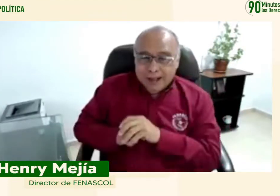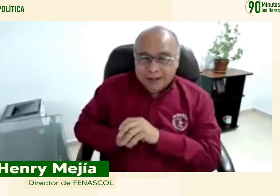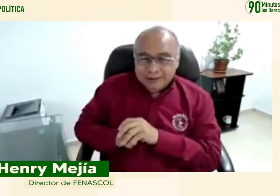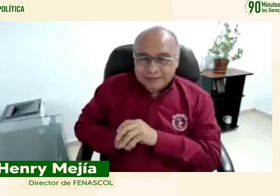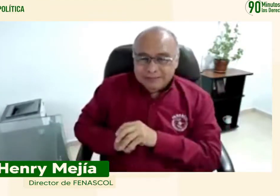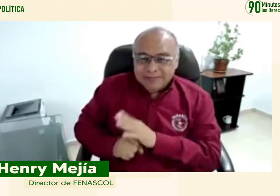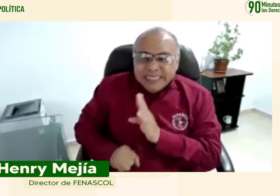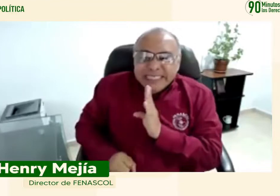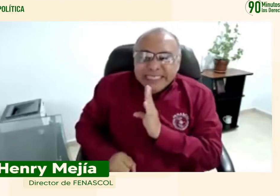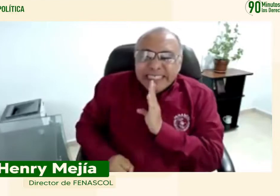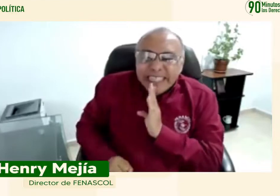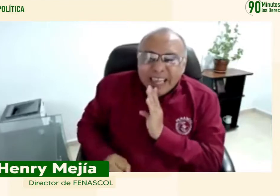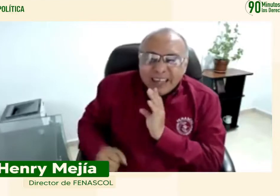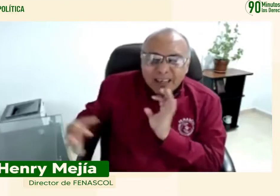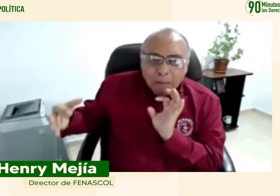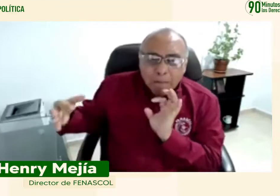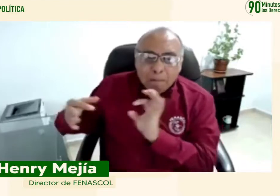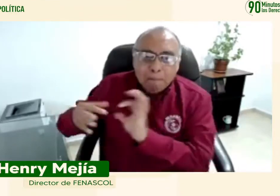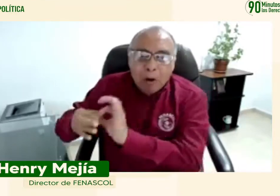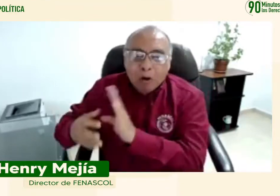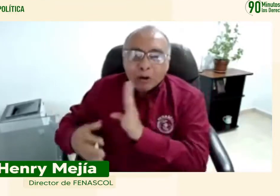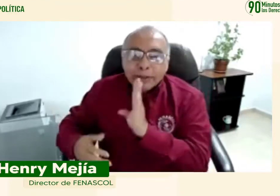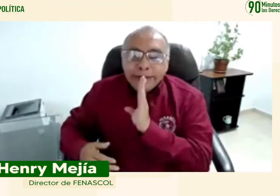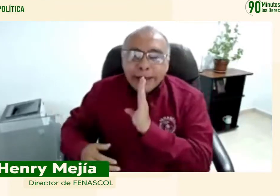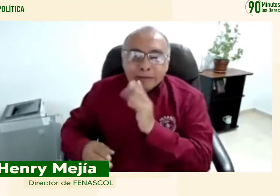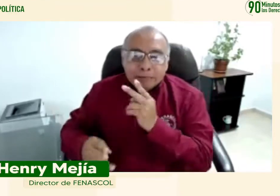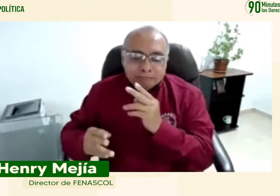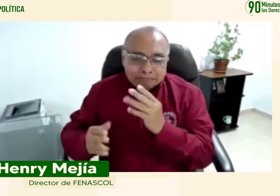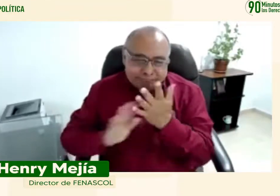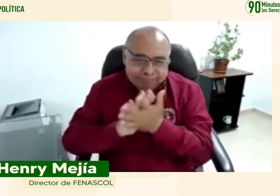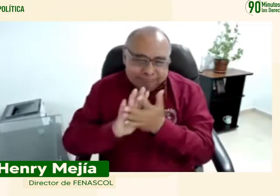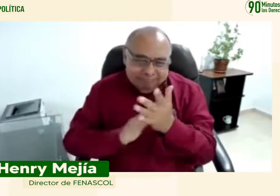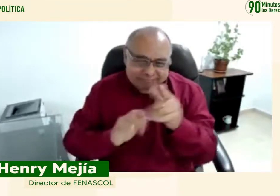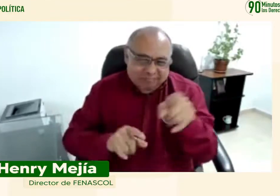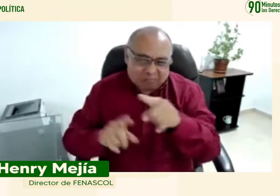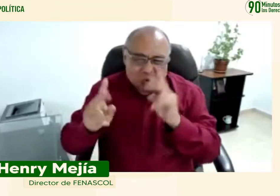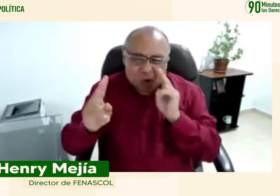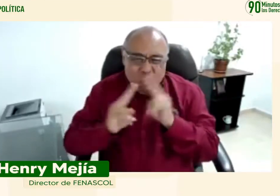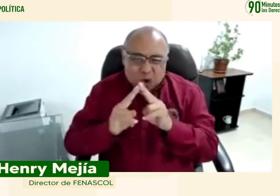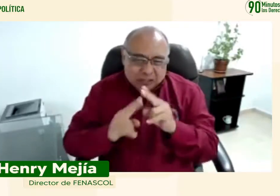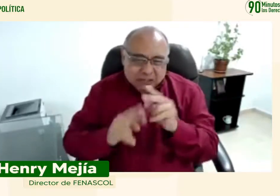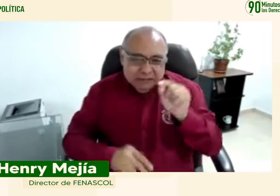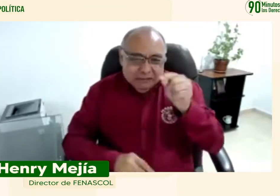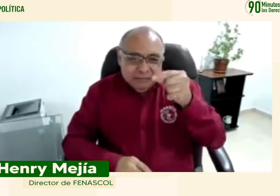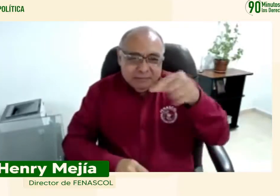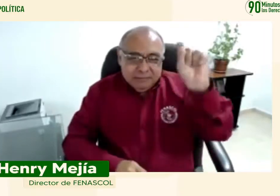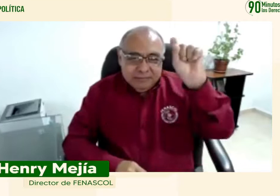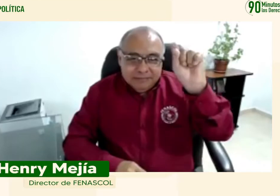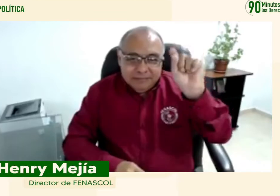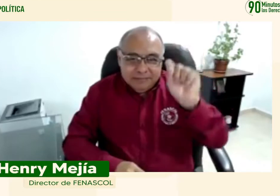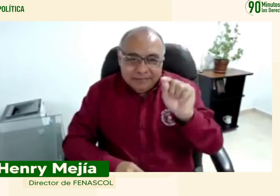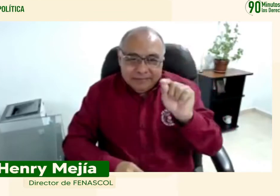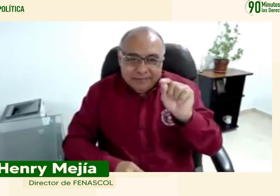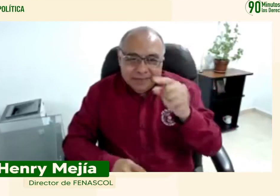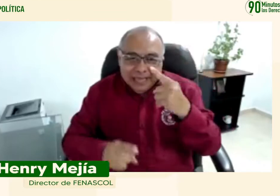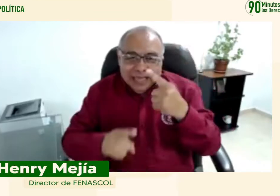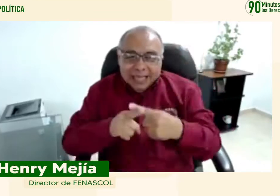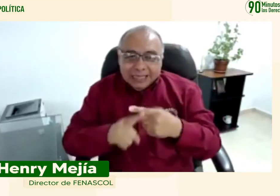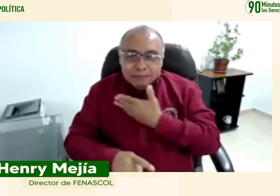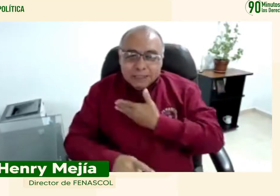hubo muchísimos apoyos políticos nosotros por ejemplo nos relacionamos nos vemos de pronto ustedes conocen esta serie que es